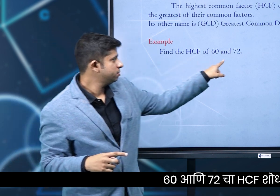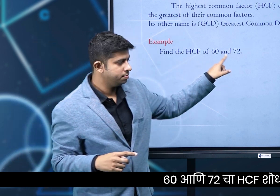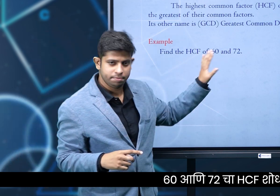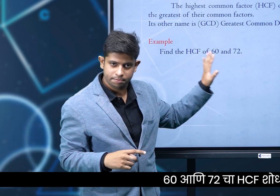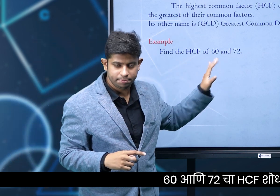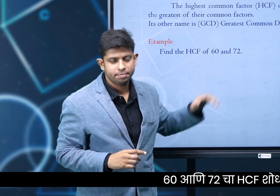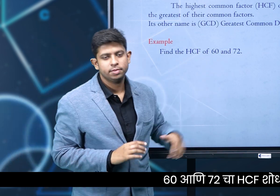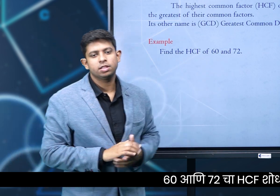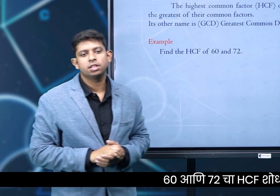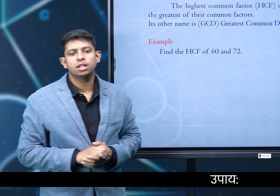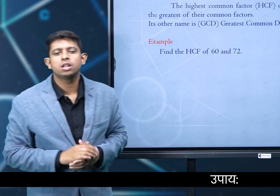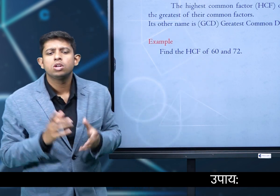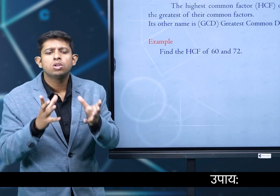शोधा. उपाय.